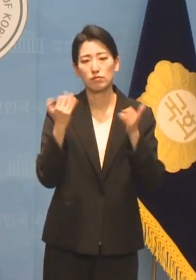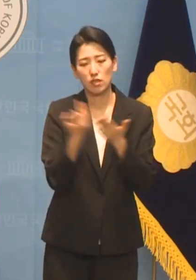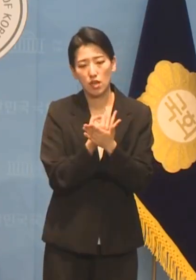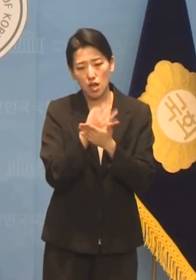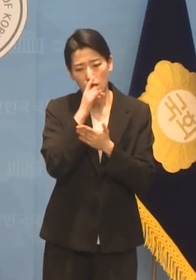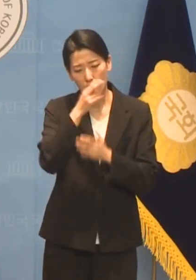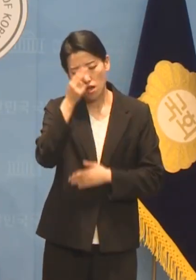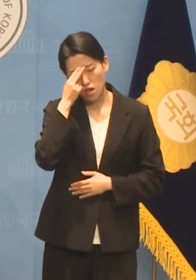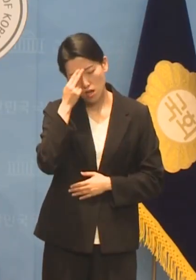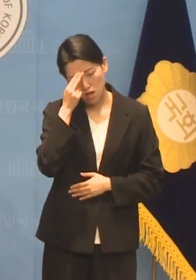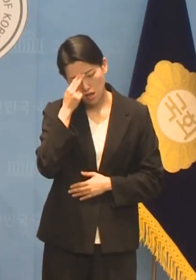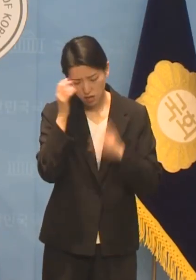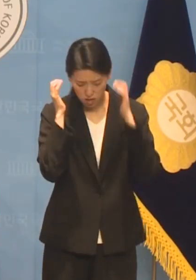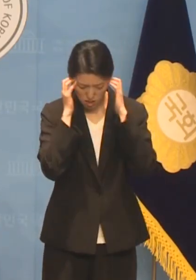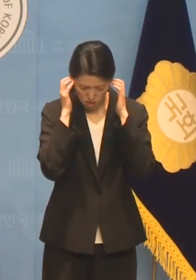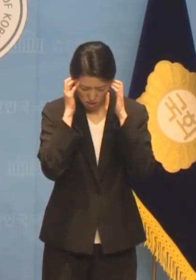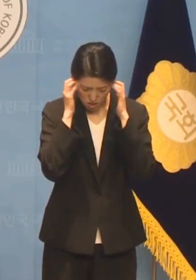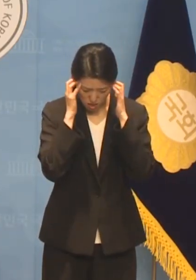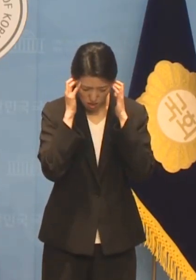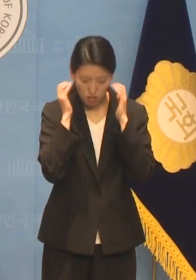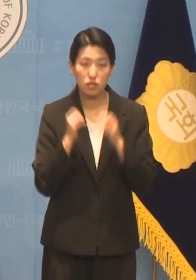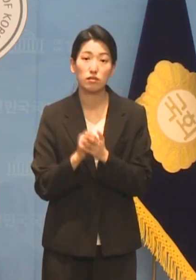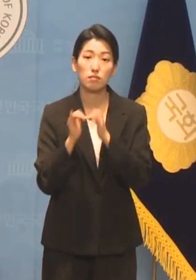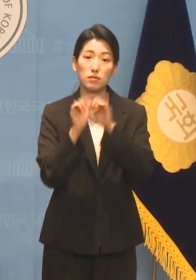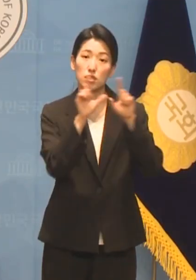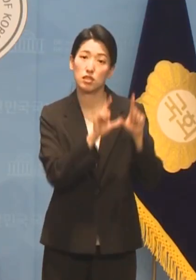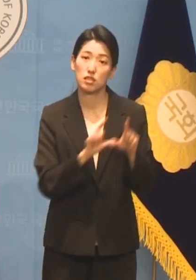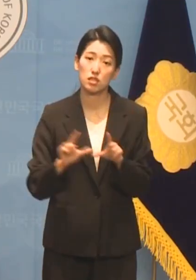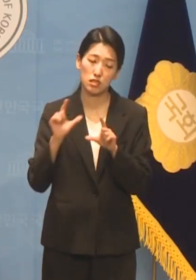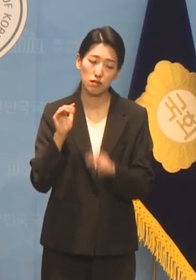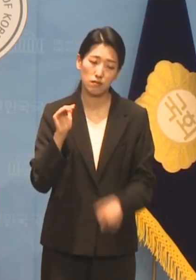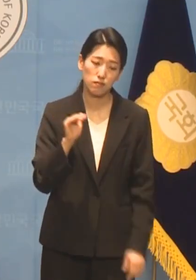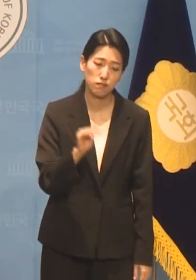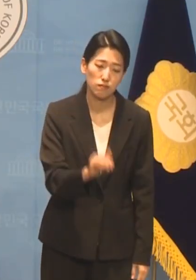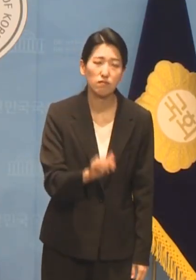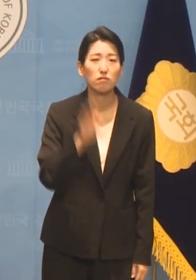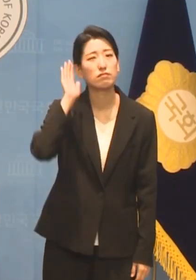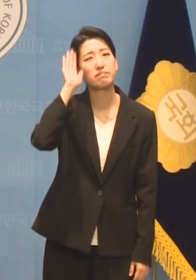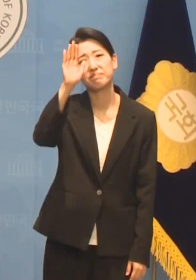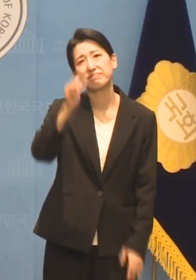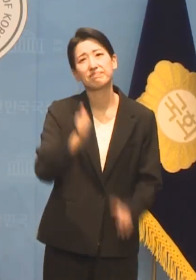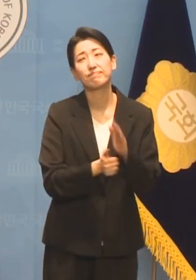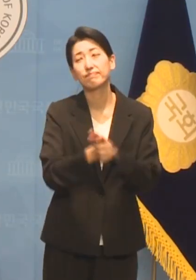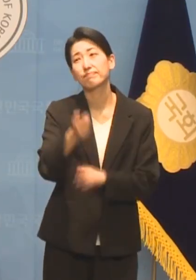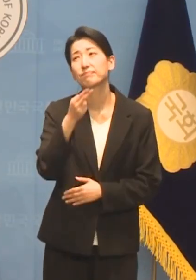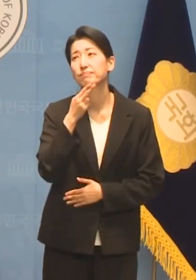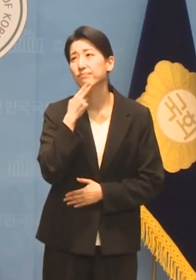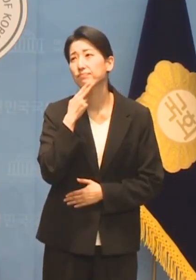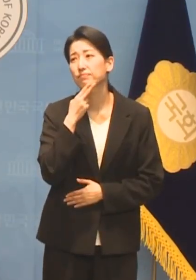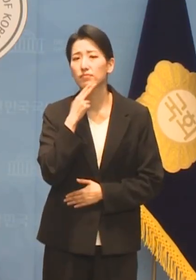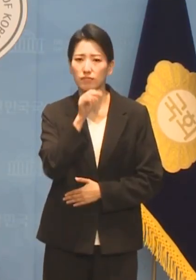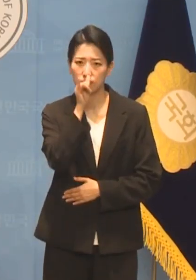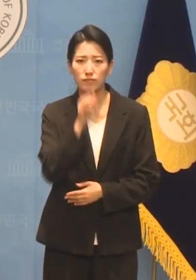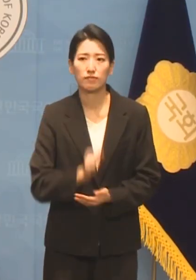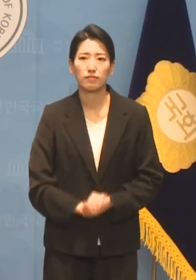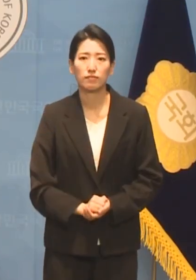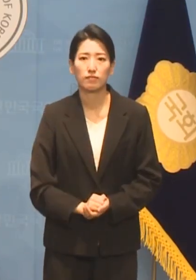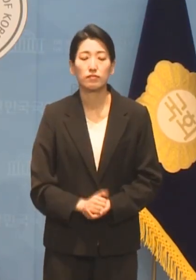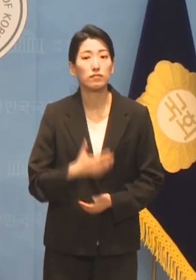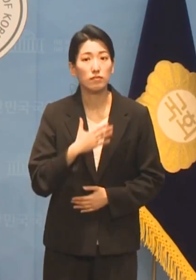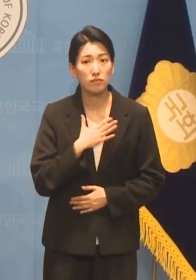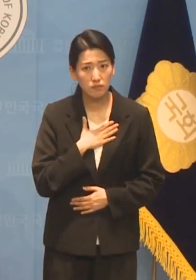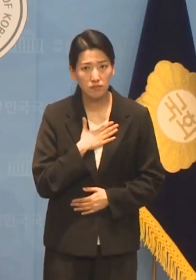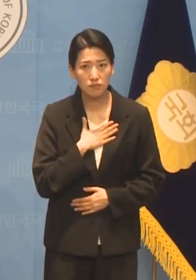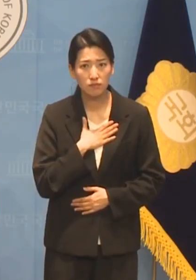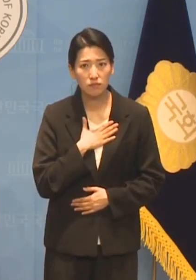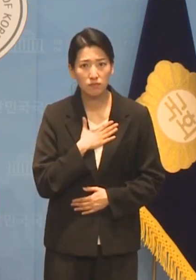없습니다. 민생은 벼랑 끝에 내몰렸고 미래에 대한 희망마저 희미해지고 있습니다. 저는 오늘